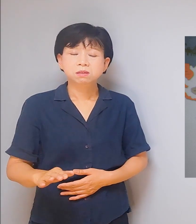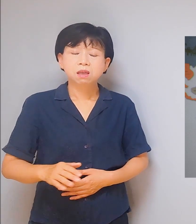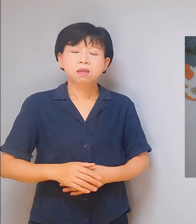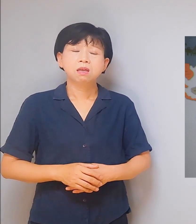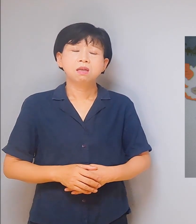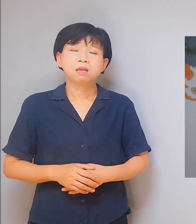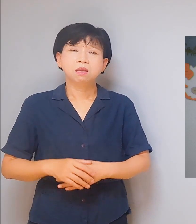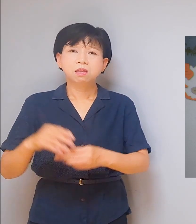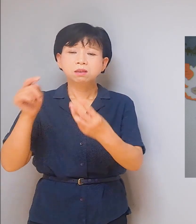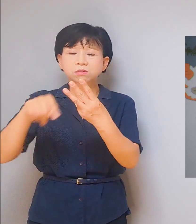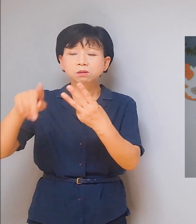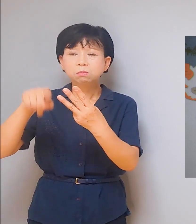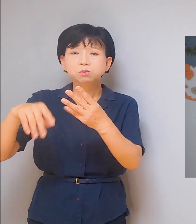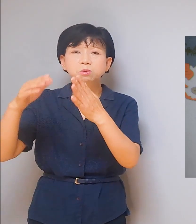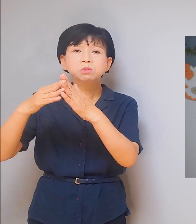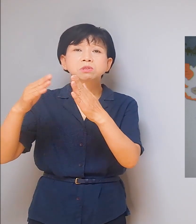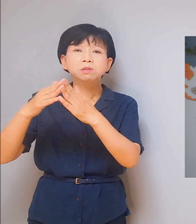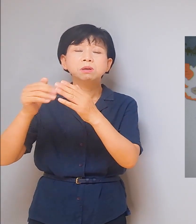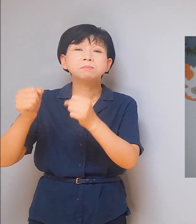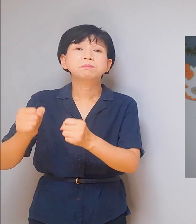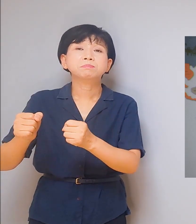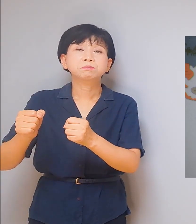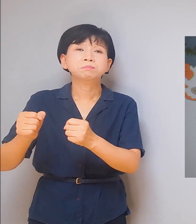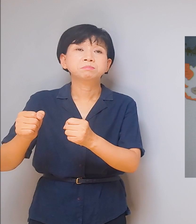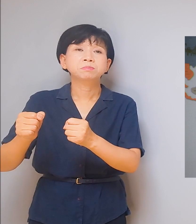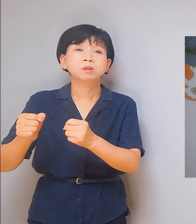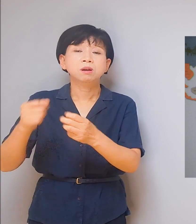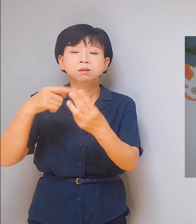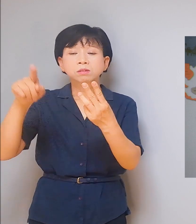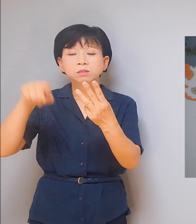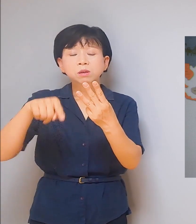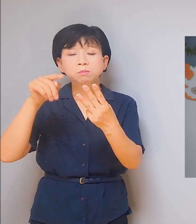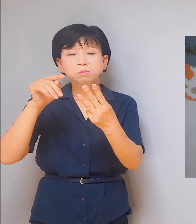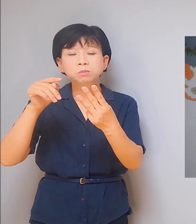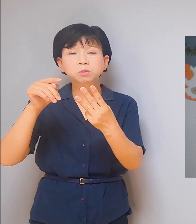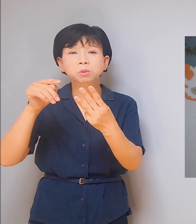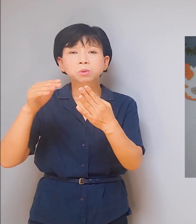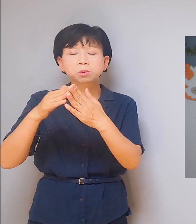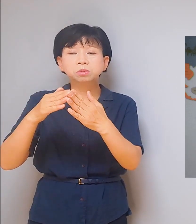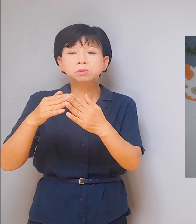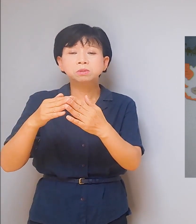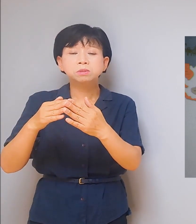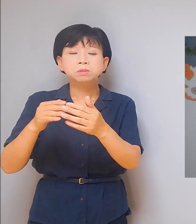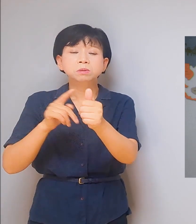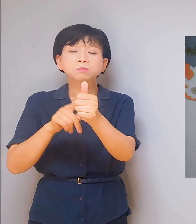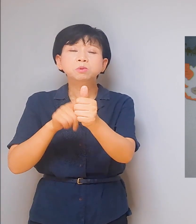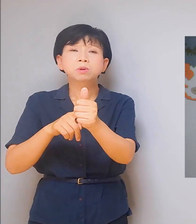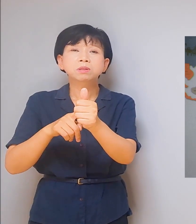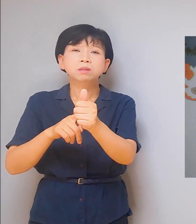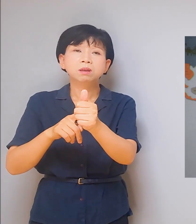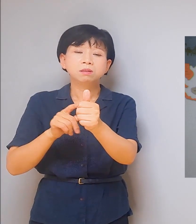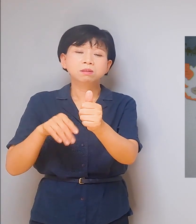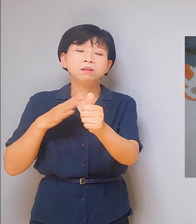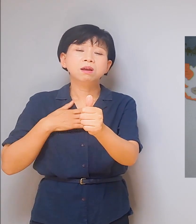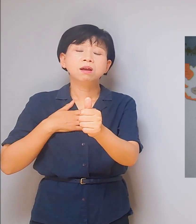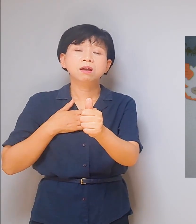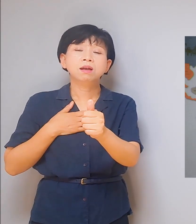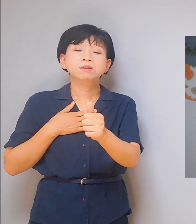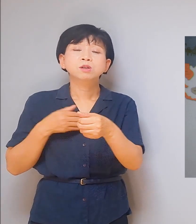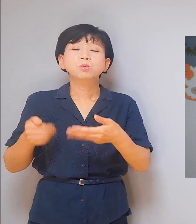지금 삼촌 라반의 집에 있었잖아요. 그럼 삼촌 보고 삼촌 나 이제 갈게. 그동안